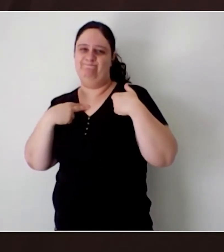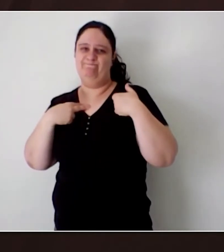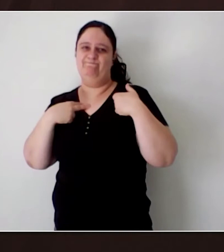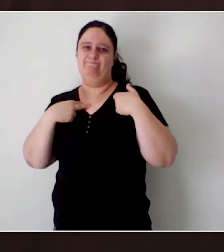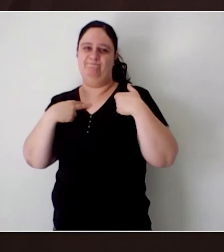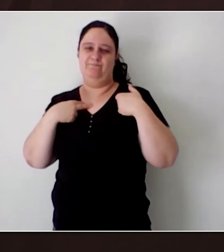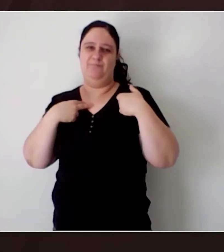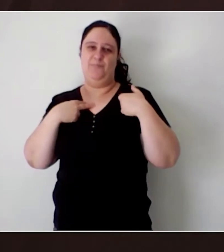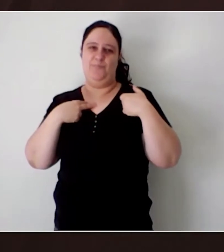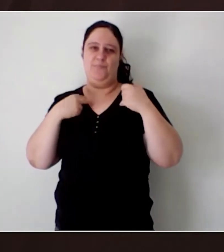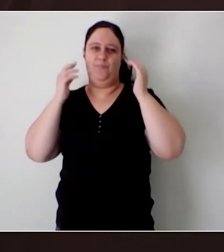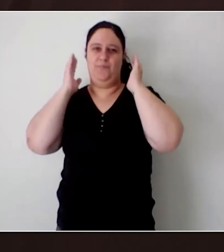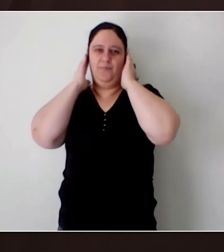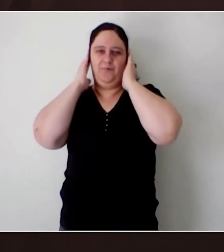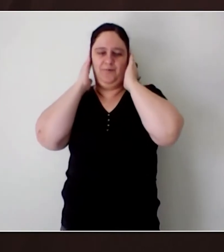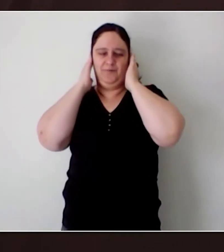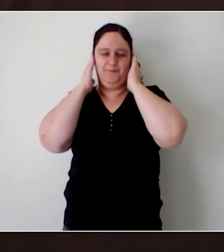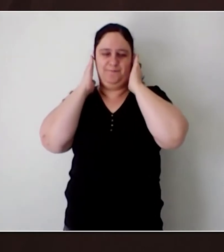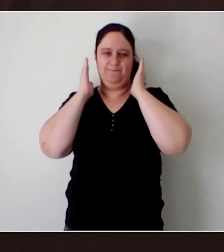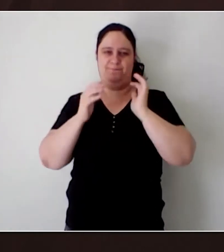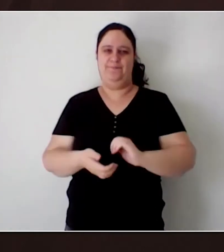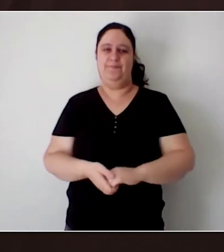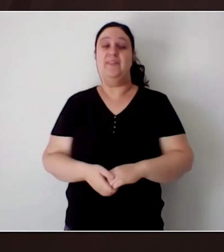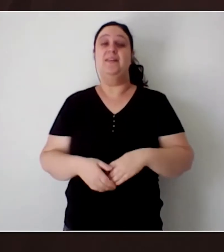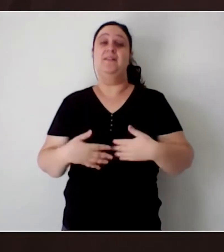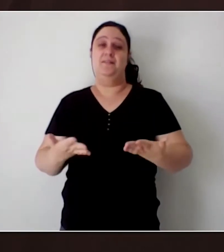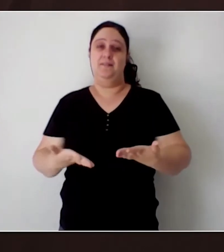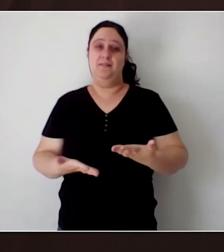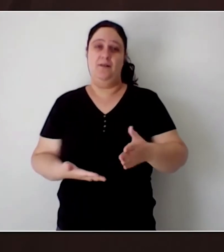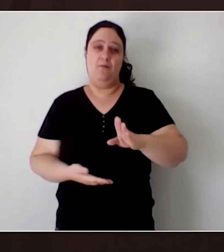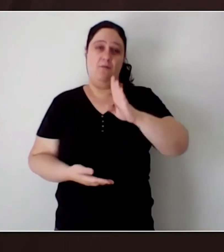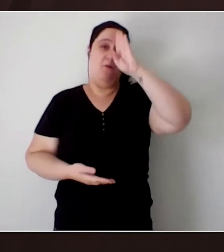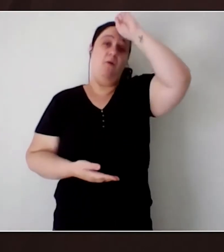Tanto é que na antiga Roma